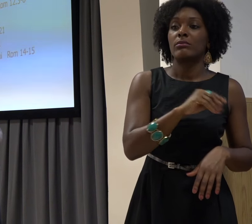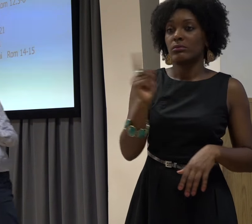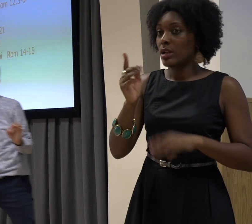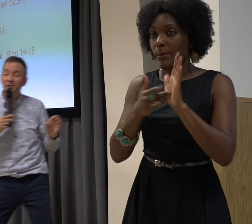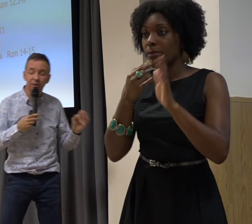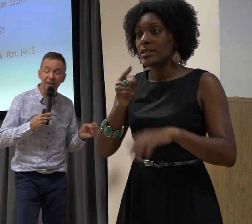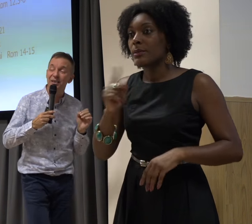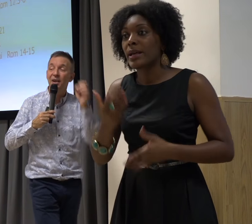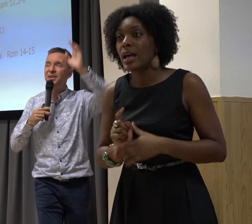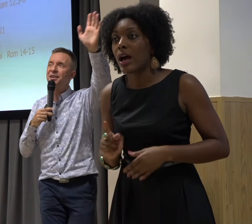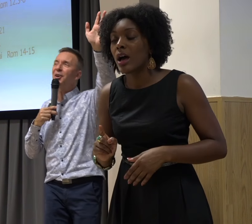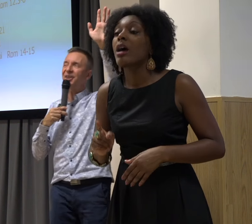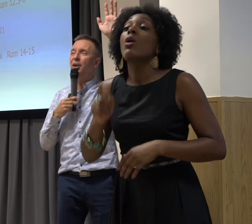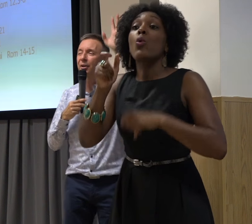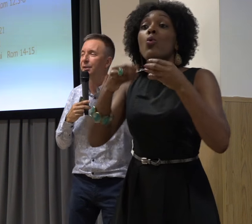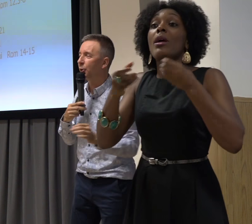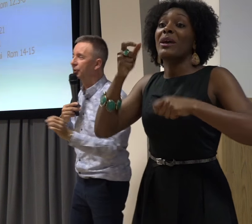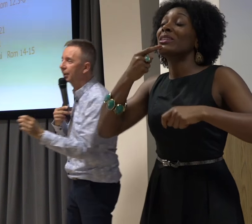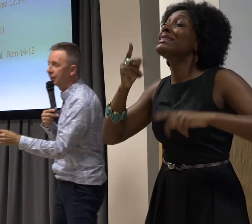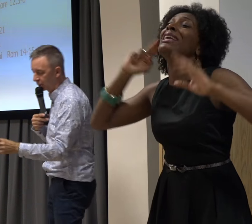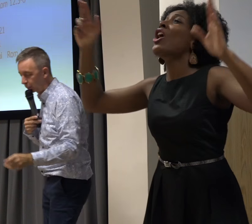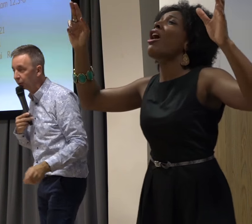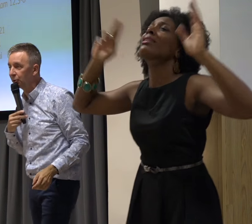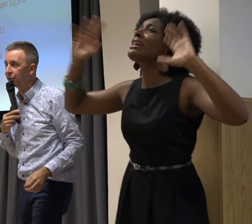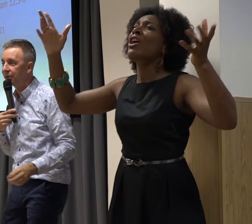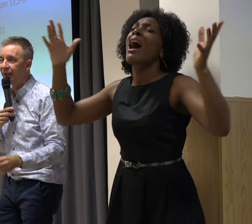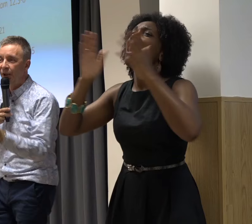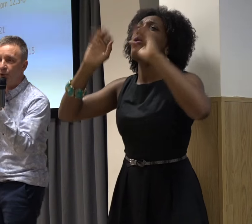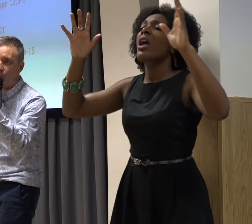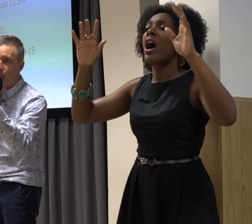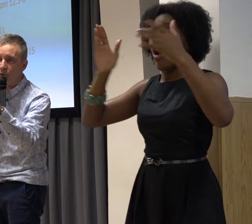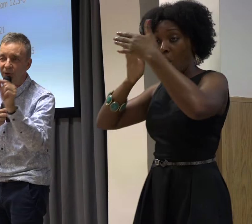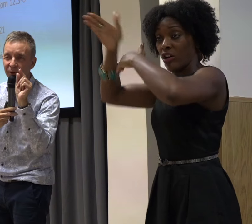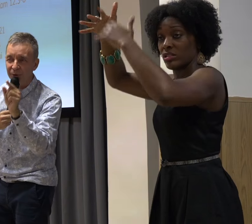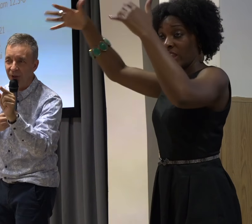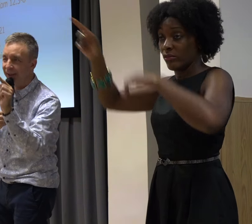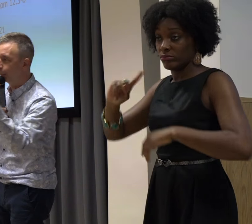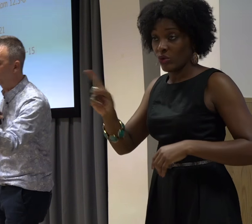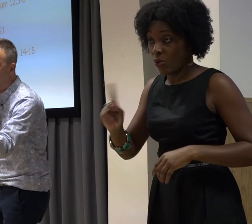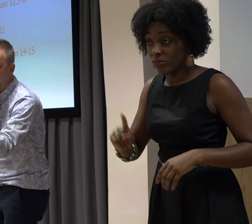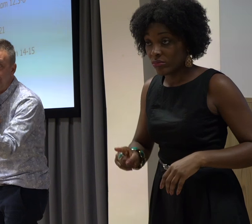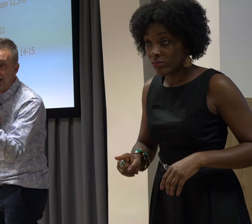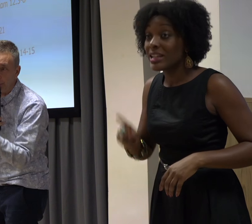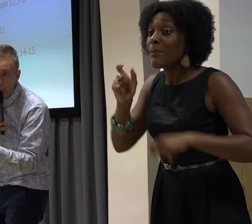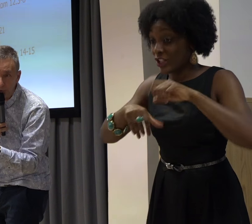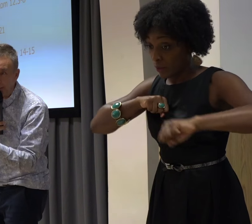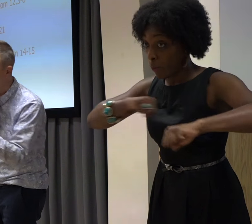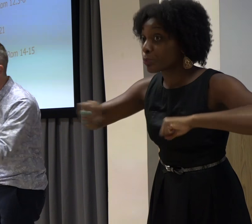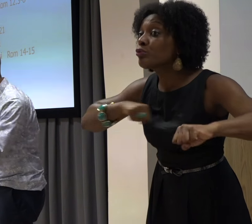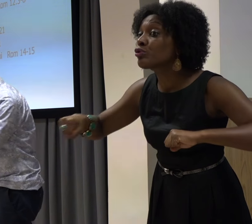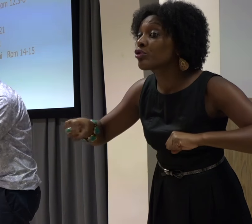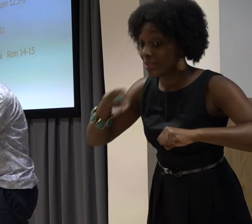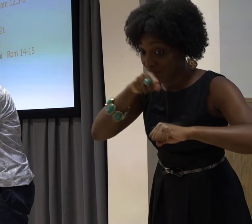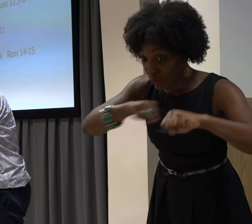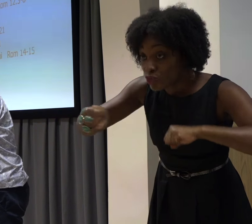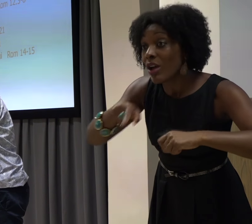Il dit, ce n'est pas ceux qui disent « Seigneur, Seigneur » qui vont entrer dans le royaume de Dieu. Ce sont juste ceux qui vont faire la volonté